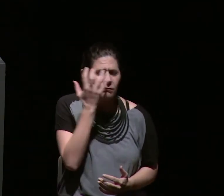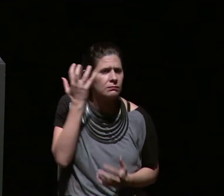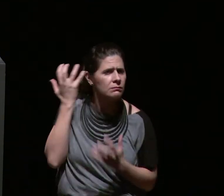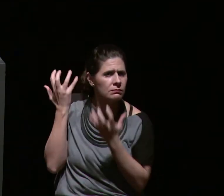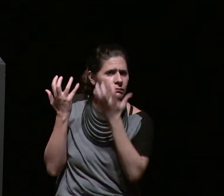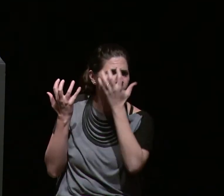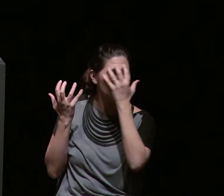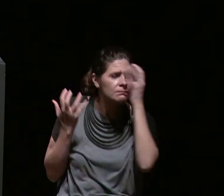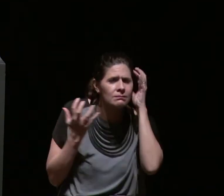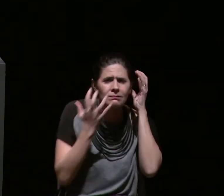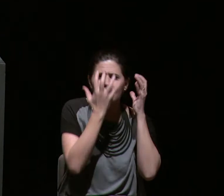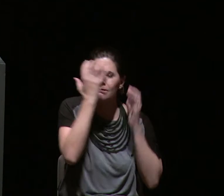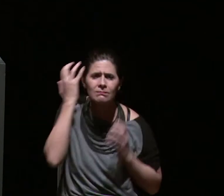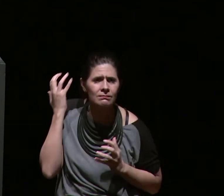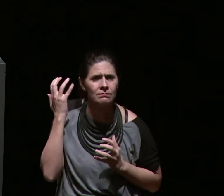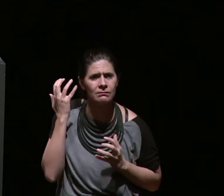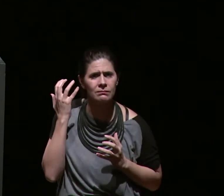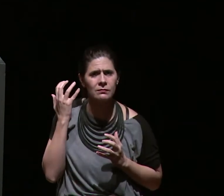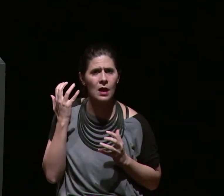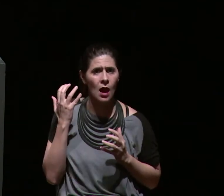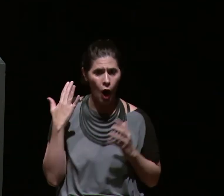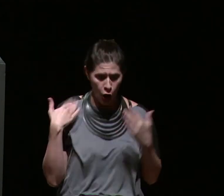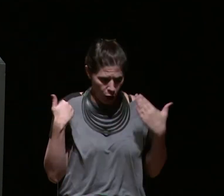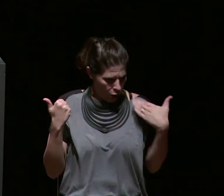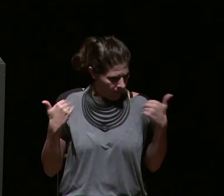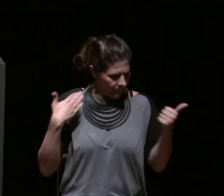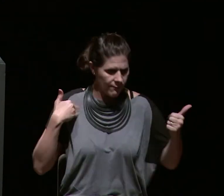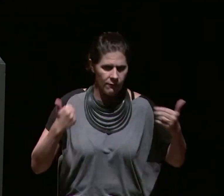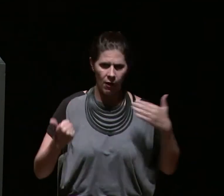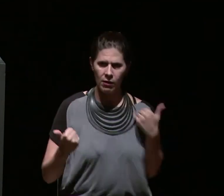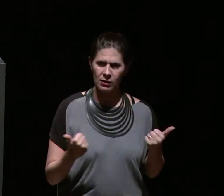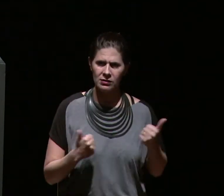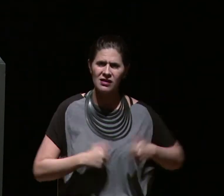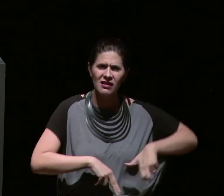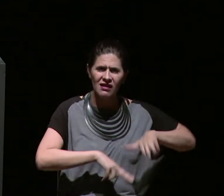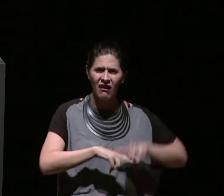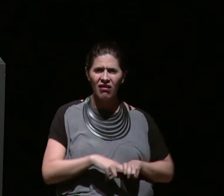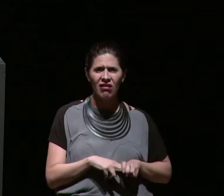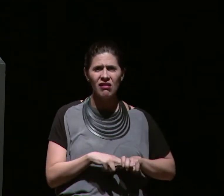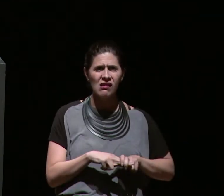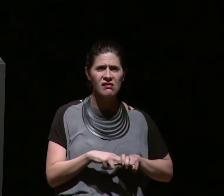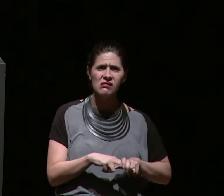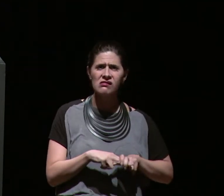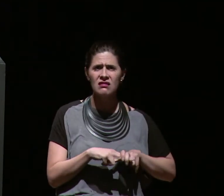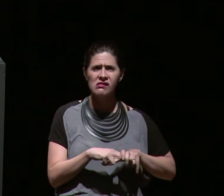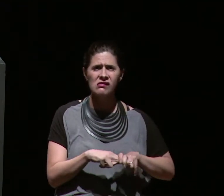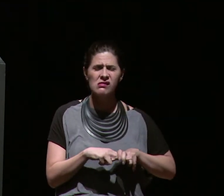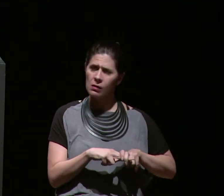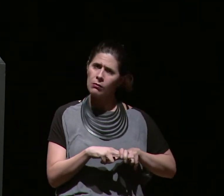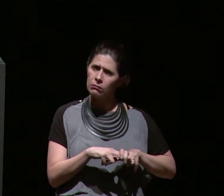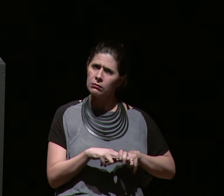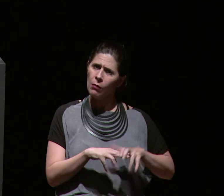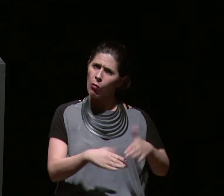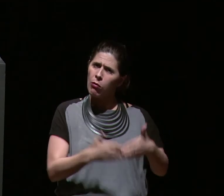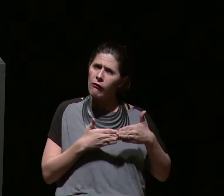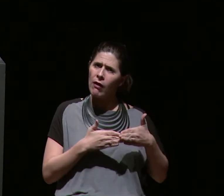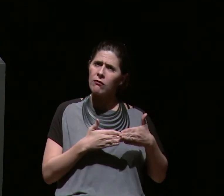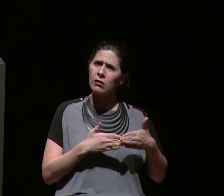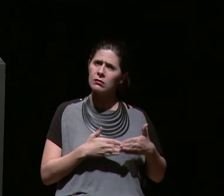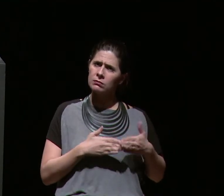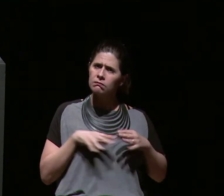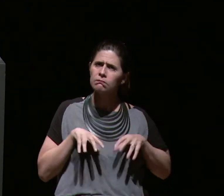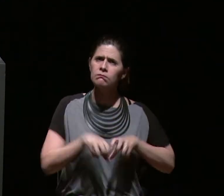Convoquem-se. As cadeiras do teatro rangem demais. Por favor, assumam uma posição. E nela fiquem por um